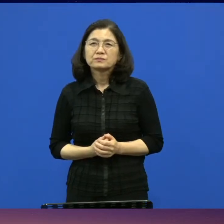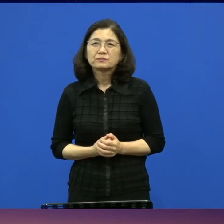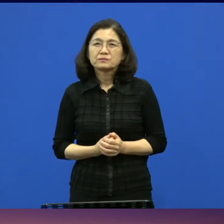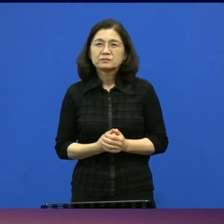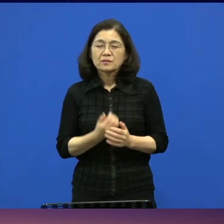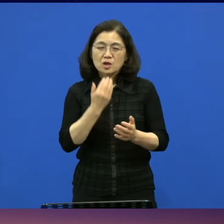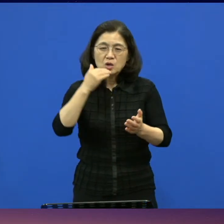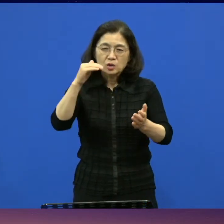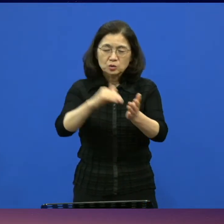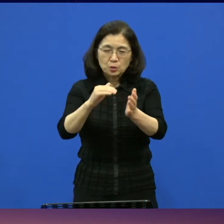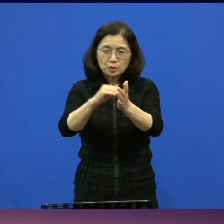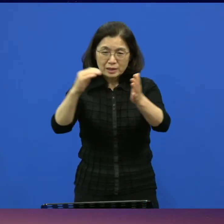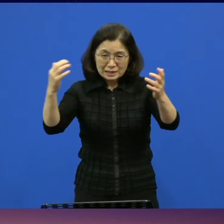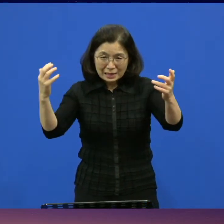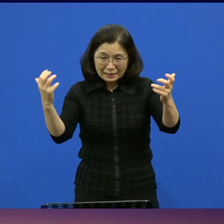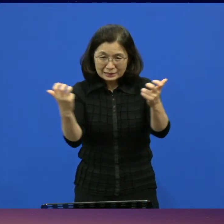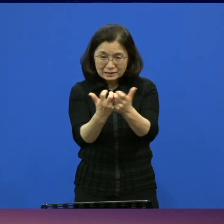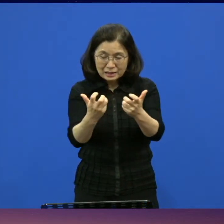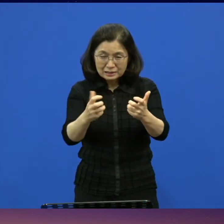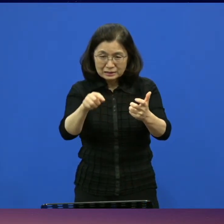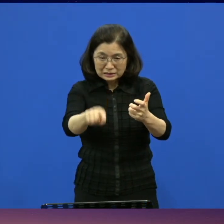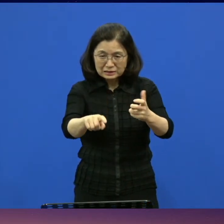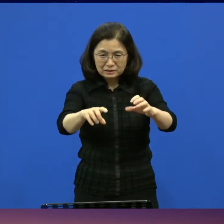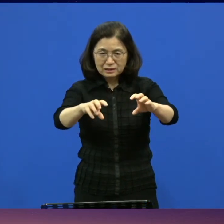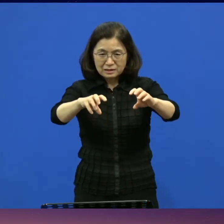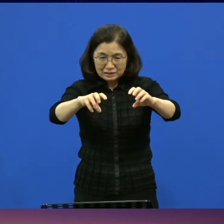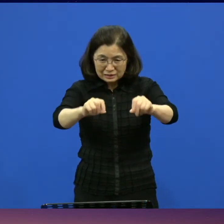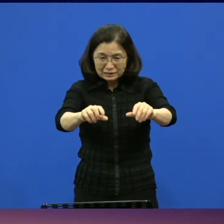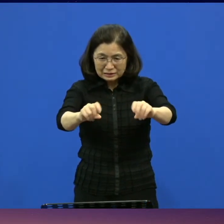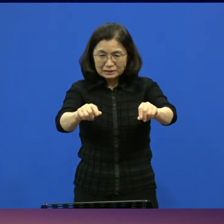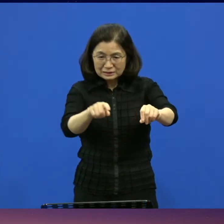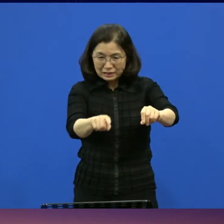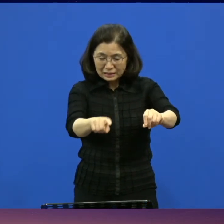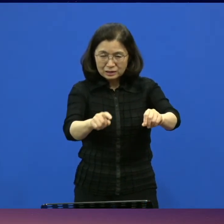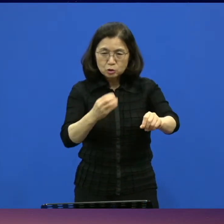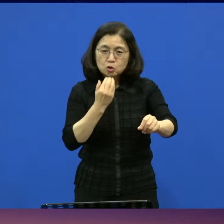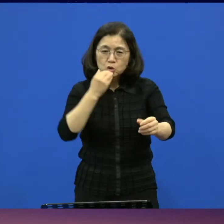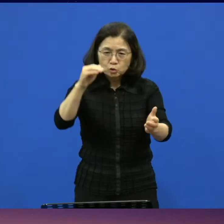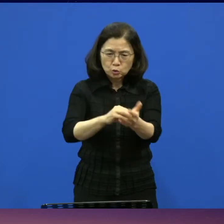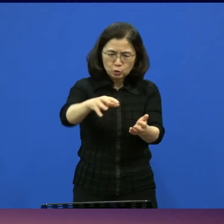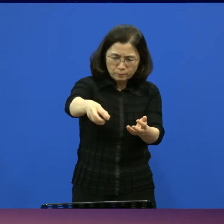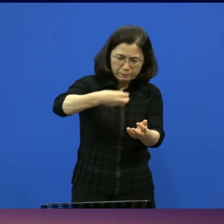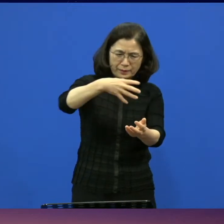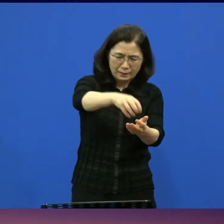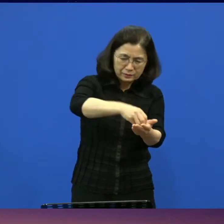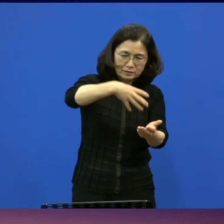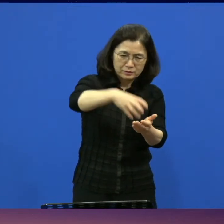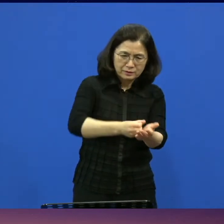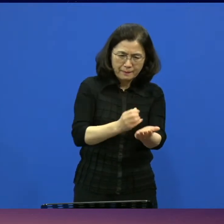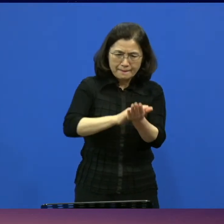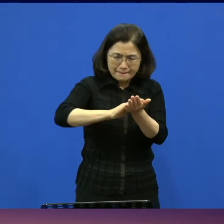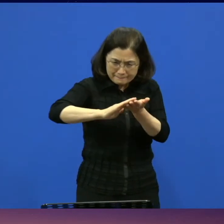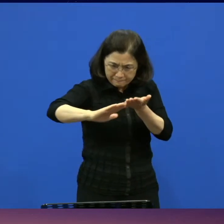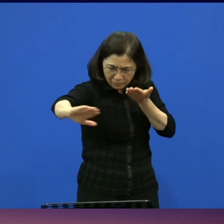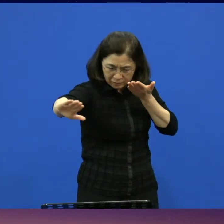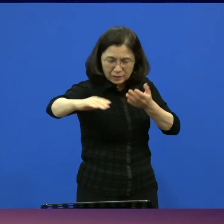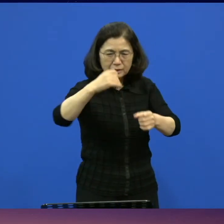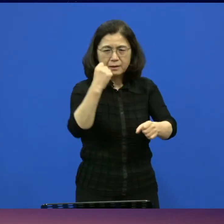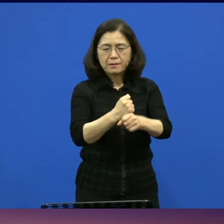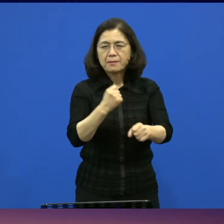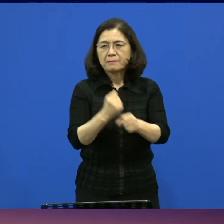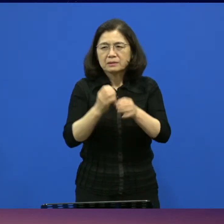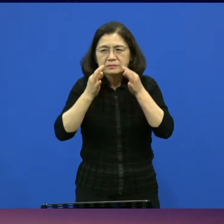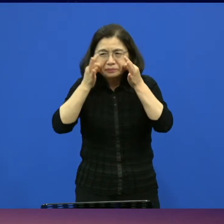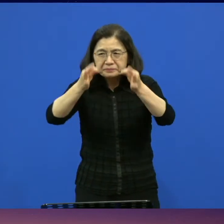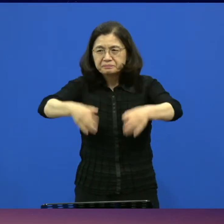울퉁불퉁한 그 땅은 횡단할 수 없는 지형입니다. 그런데 반드시 평탄하게 하는 작업이 있어야 된다는 거죠. 그래서 오늘 이